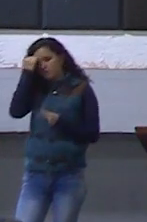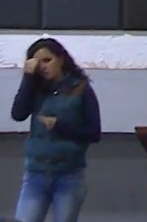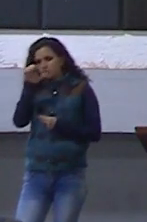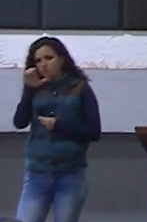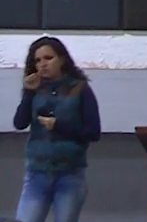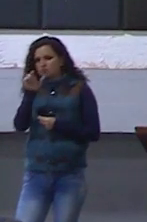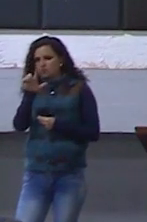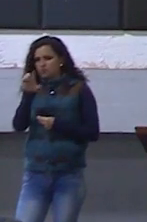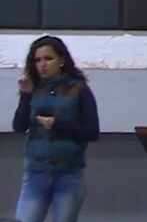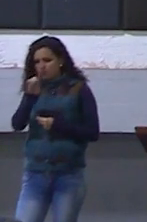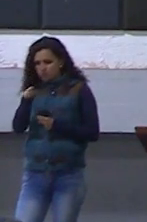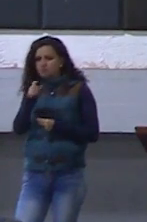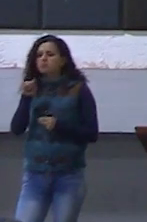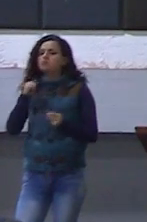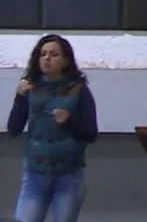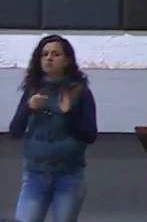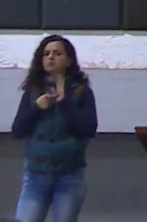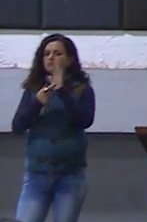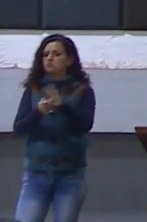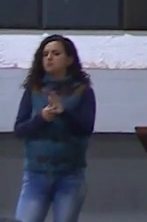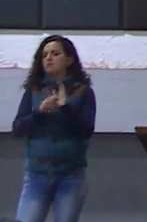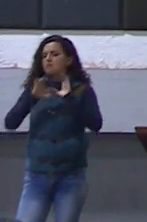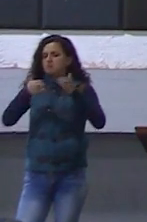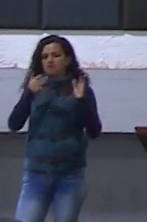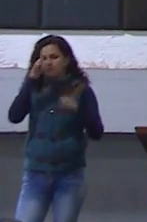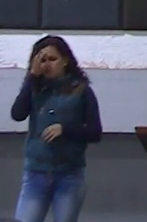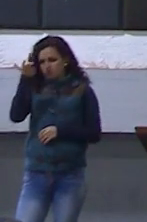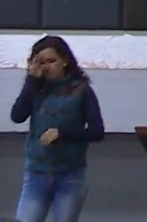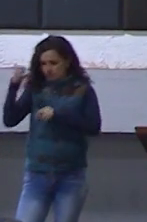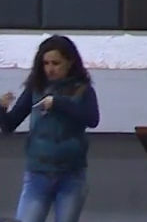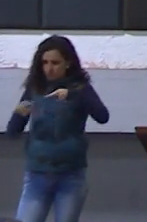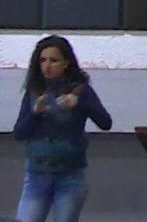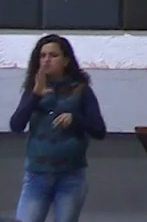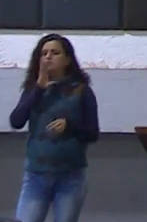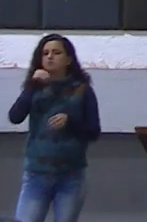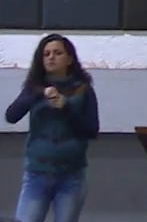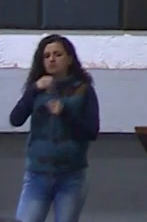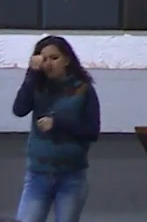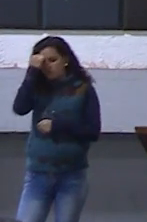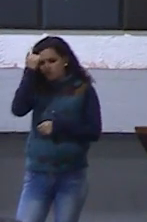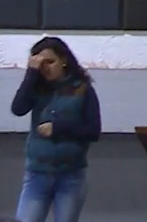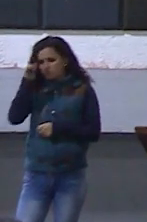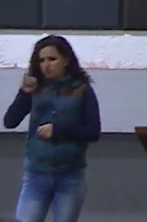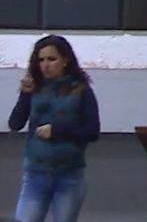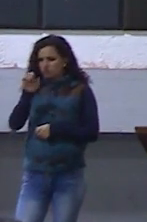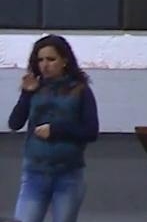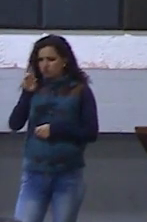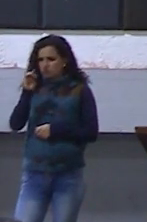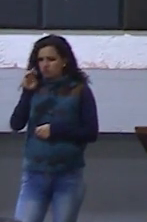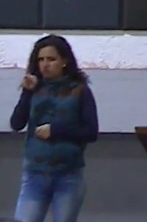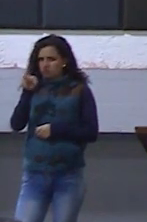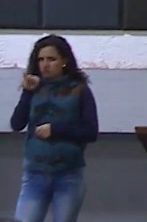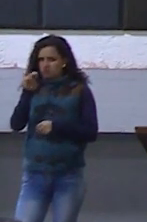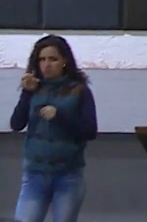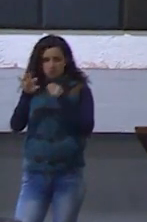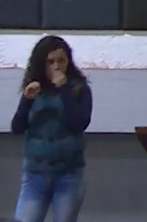texto y lo presentamos en la clase de filosofía de la educación con el doctor sanz y jaime sanín